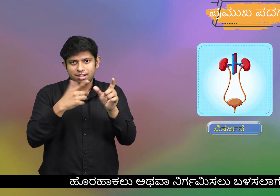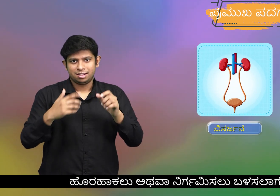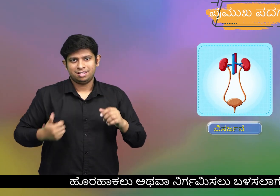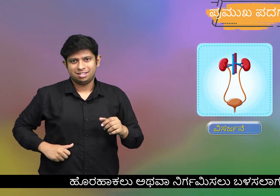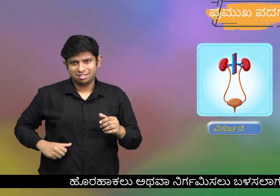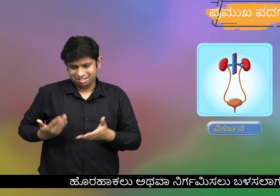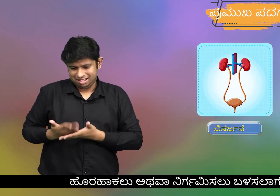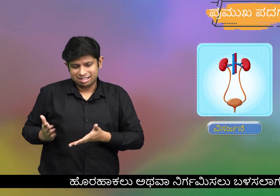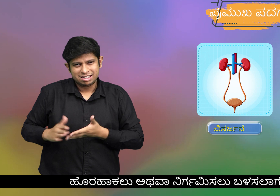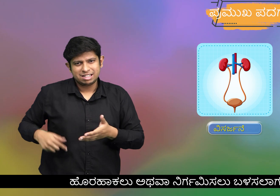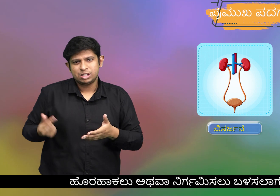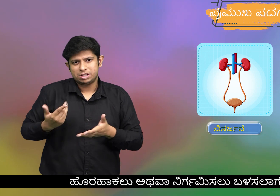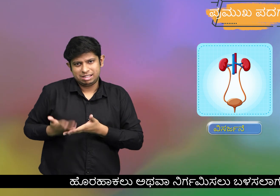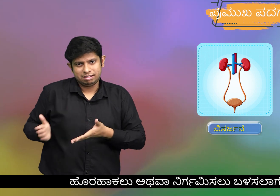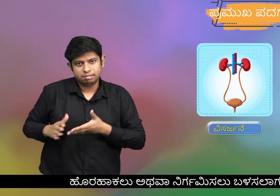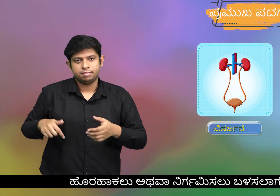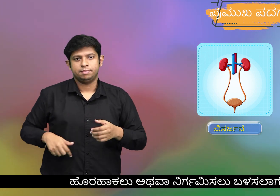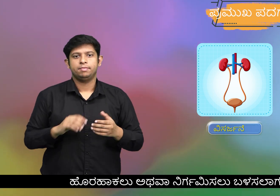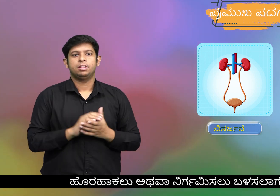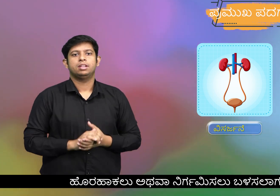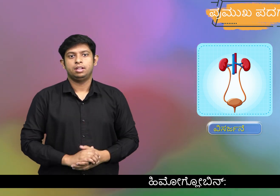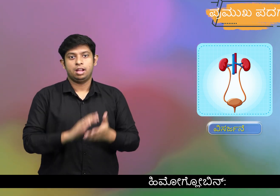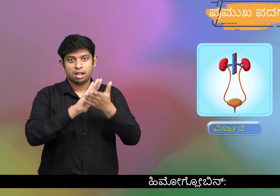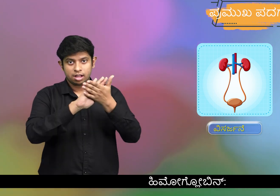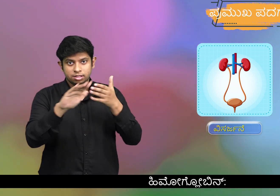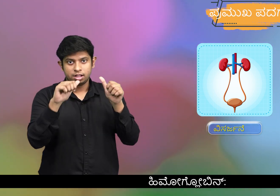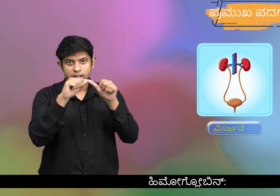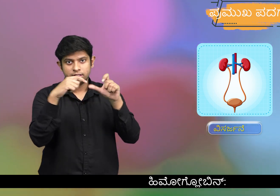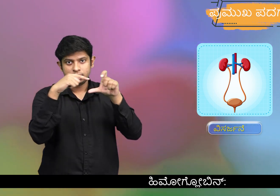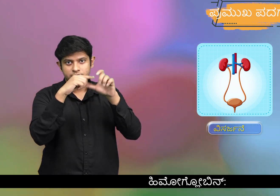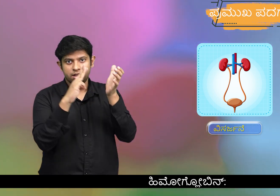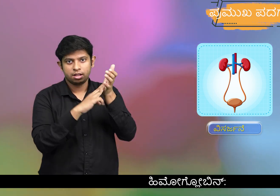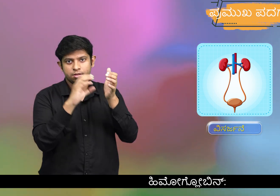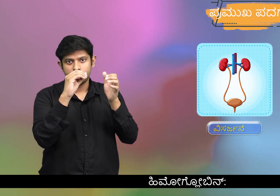ಹೊರಹಾಕಲು ಅಥವಾ ನಿರ್ಗಮಿಸಲು ಬಳಸಲಾಗುತ್ತದೆ. ಹಿಮೋಗ್ಲೋಬಿನ್: